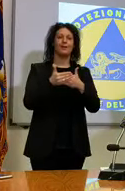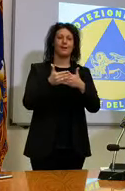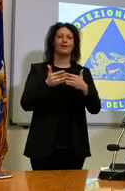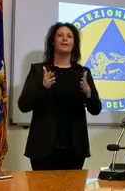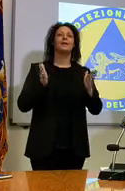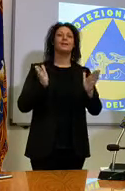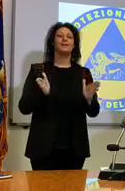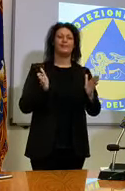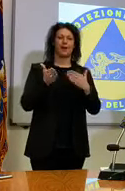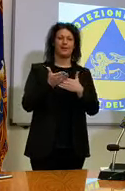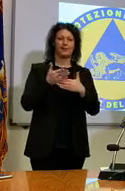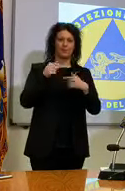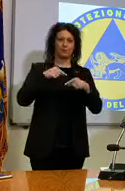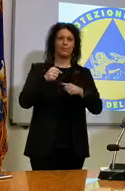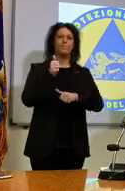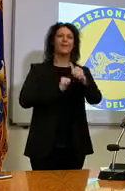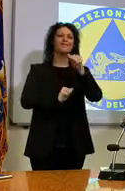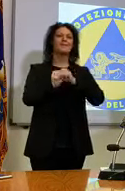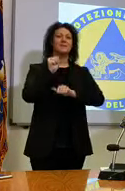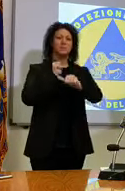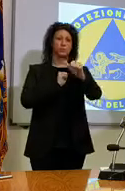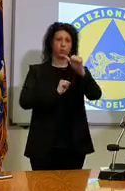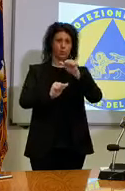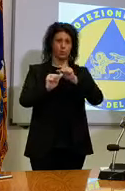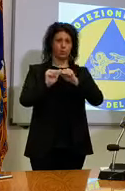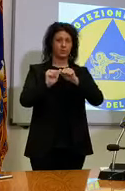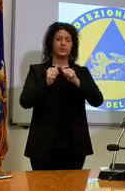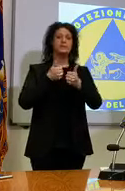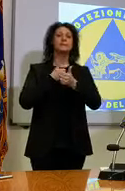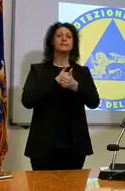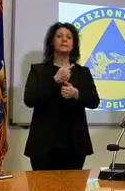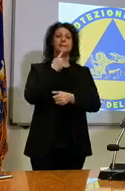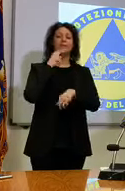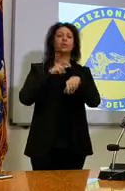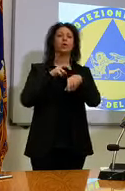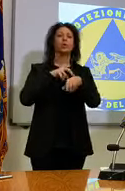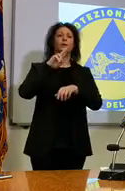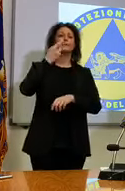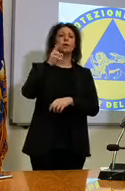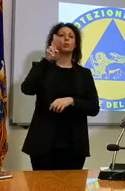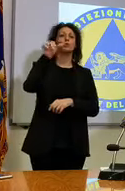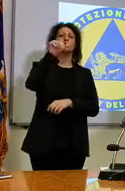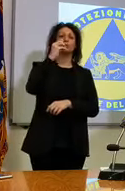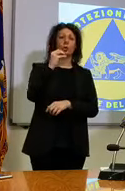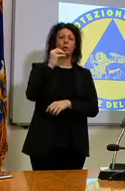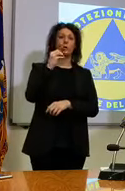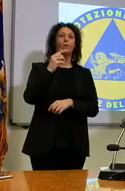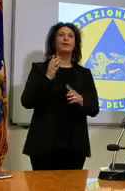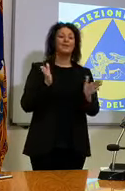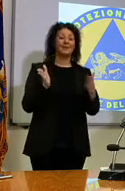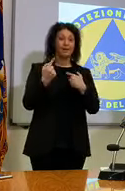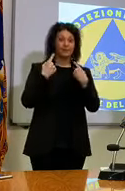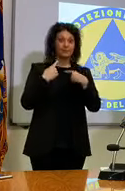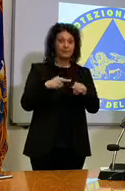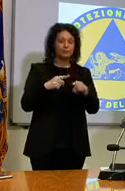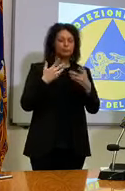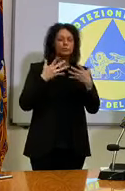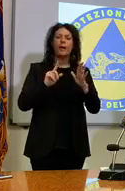già. Il Dipartimento di Prevenzione, che è seguito dalla dottoressa Russo, che dal primo giorno ci ha messo